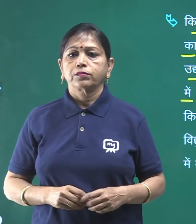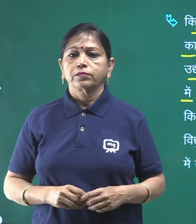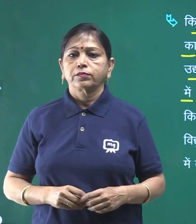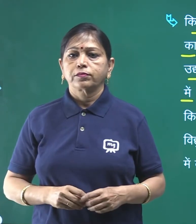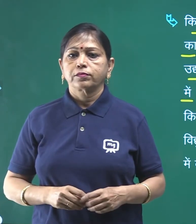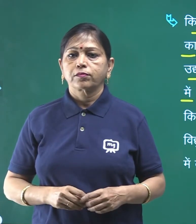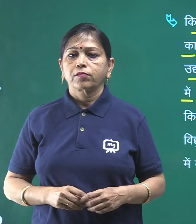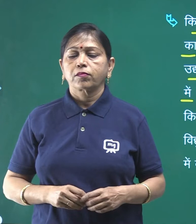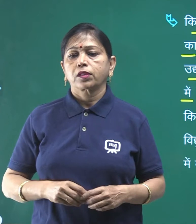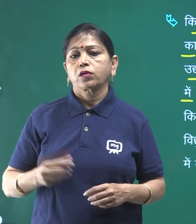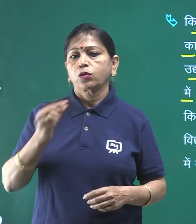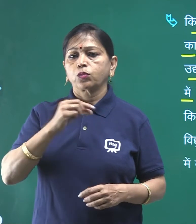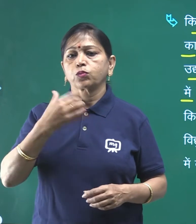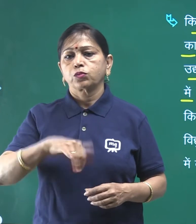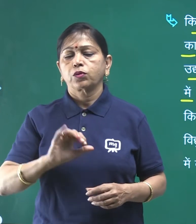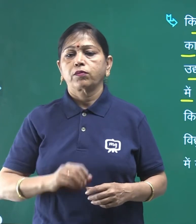व्यय होने वाली